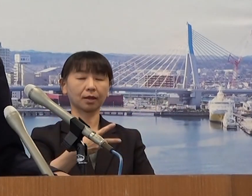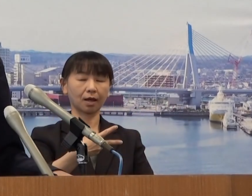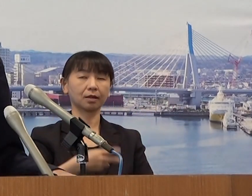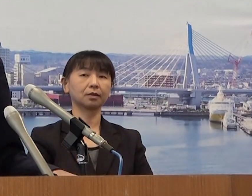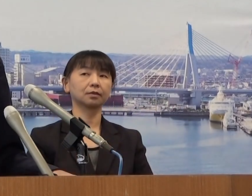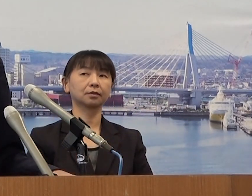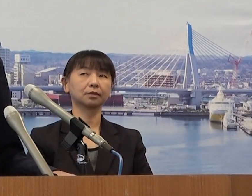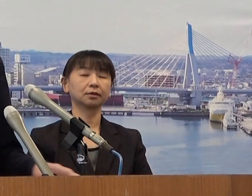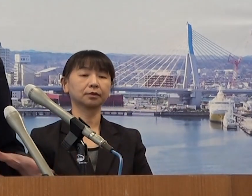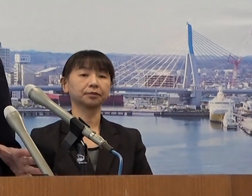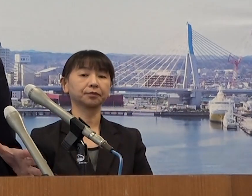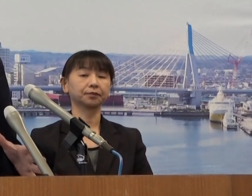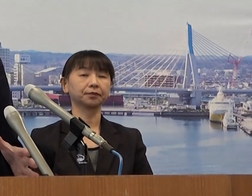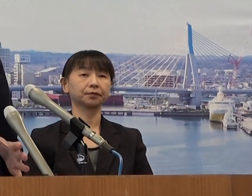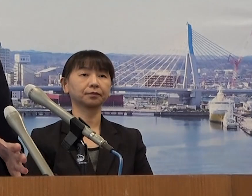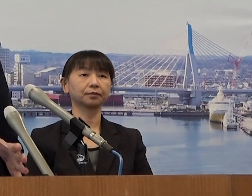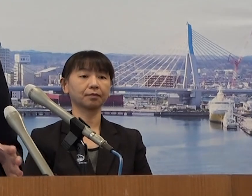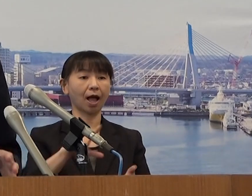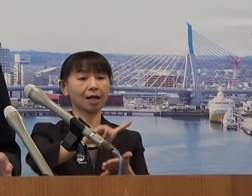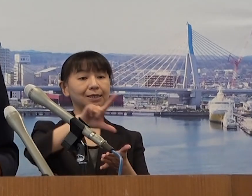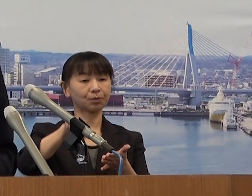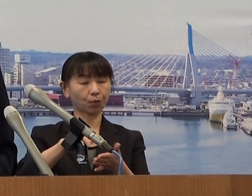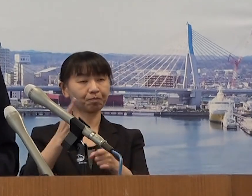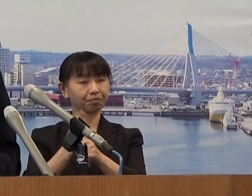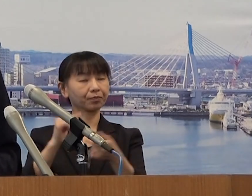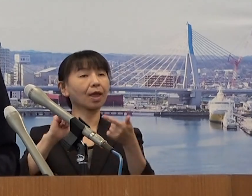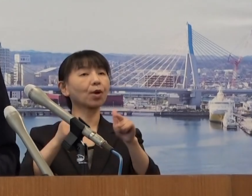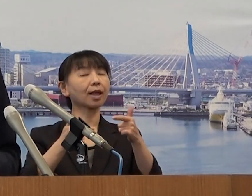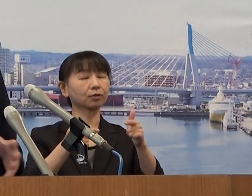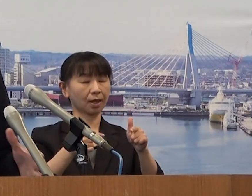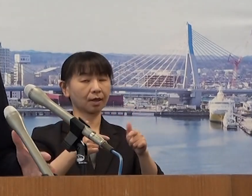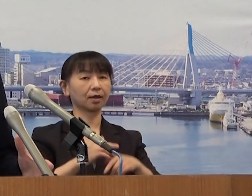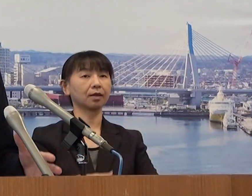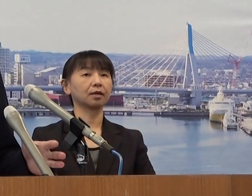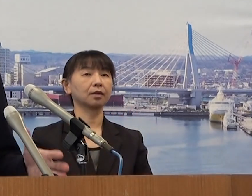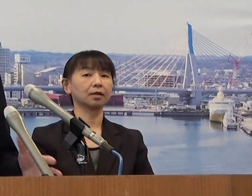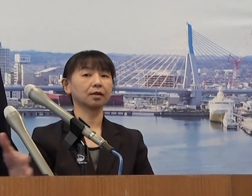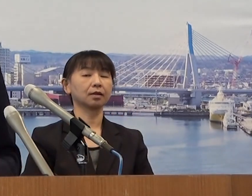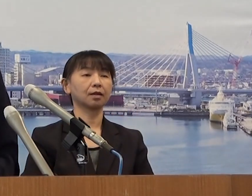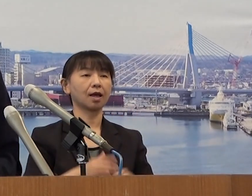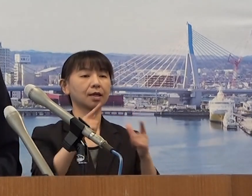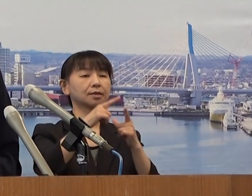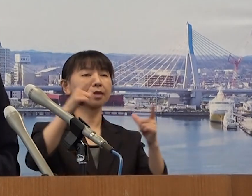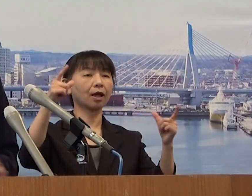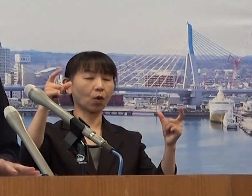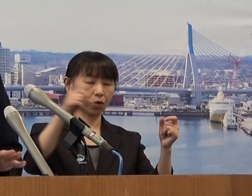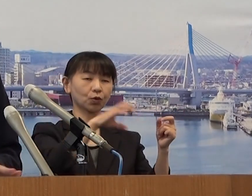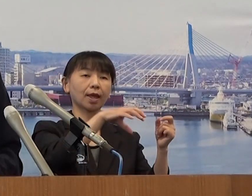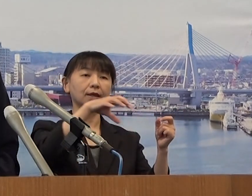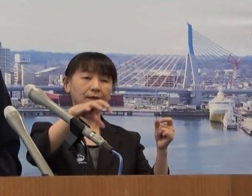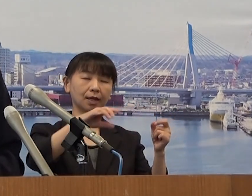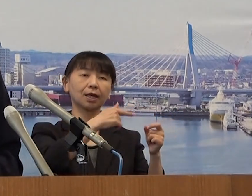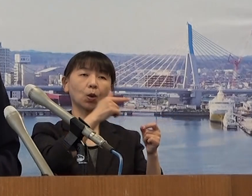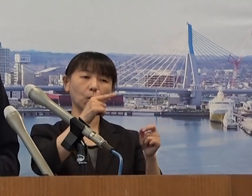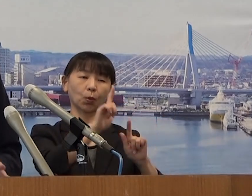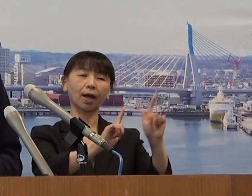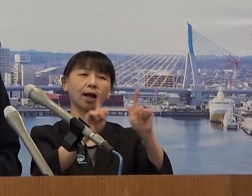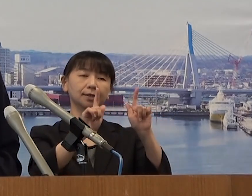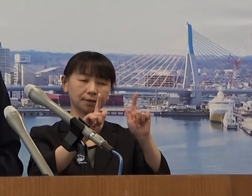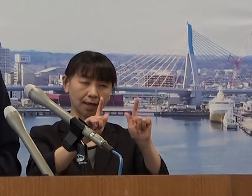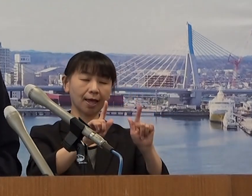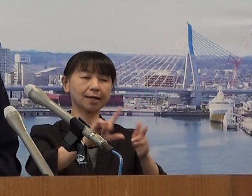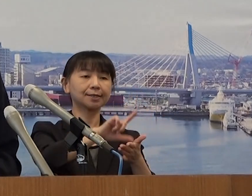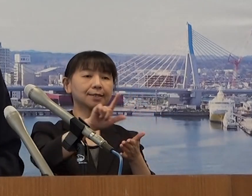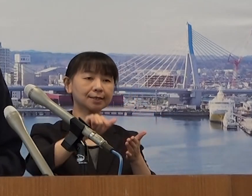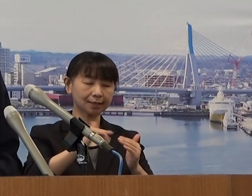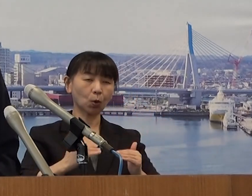とは、その地元だけではなくて、全国的にいろいろな形でこう地域振